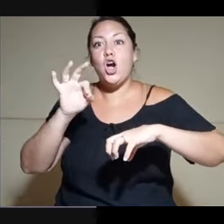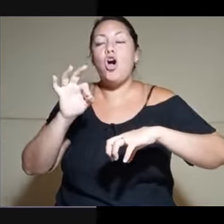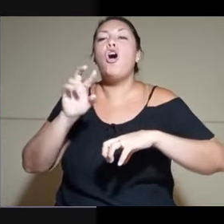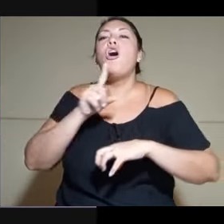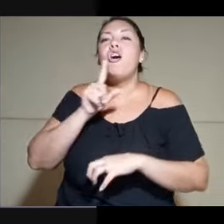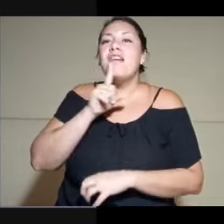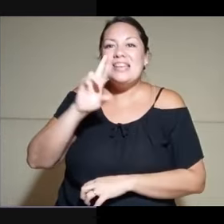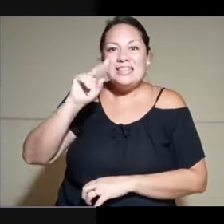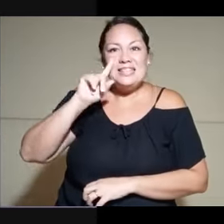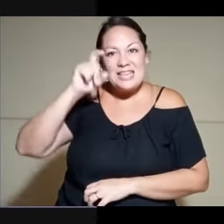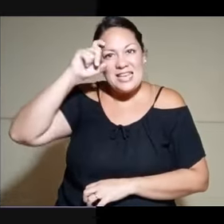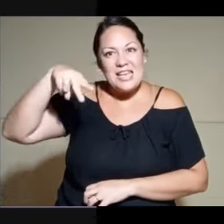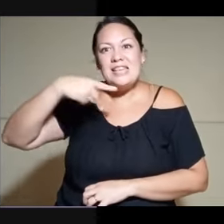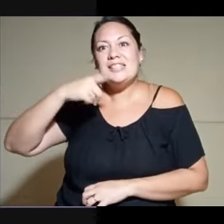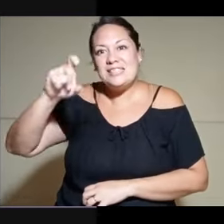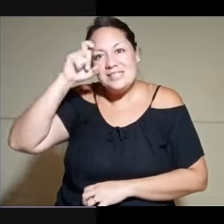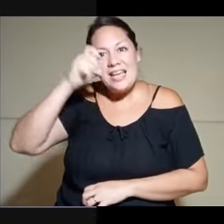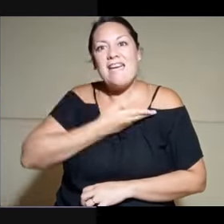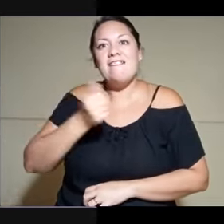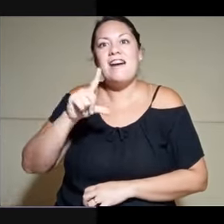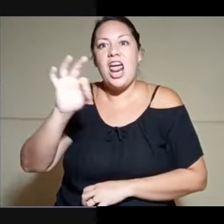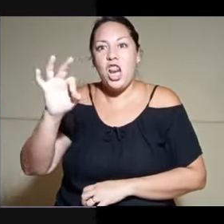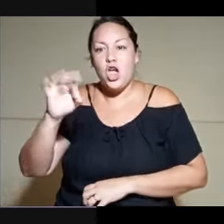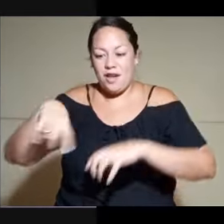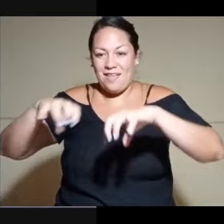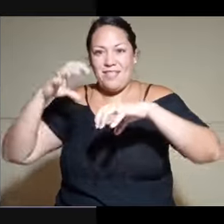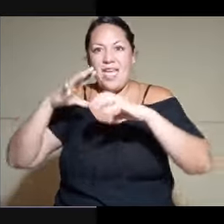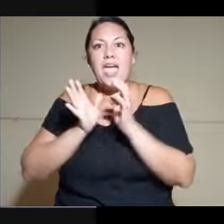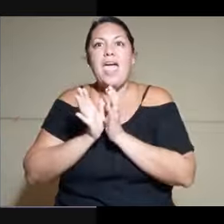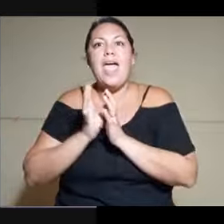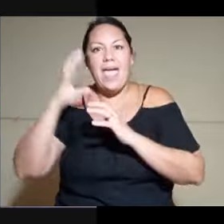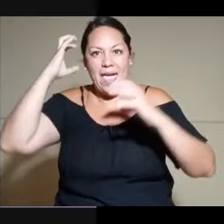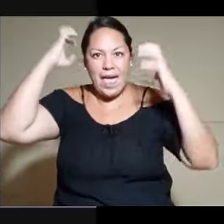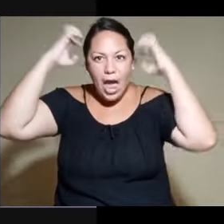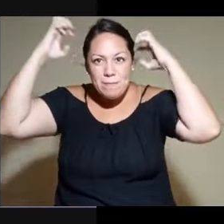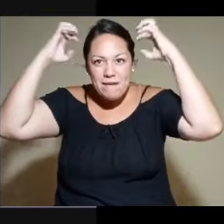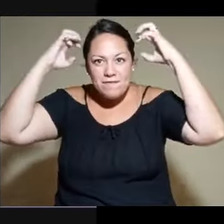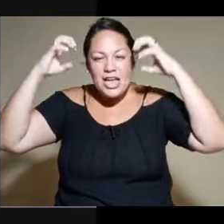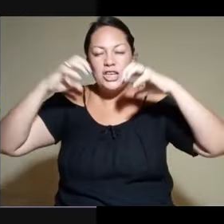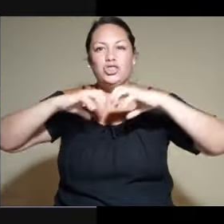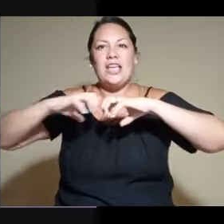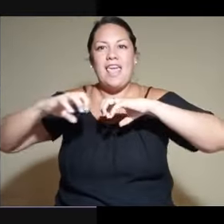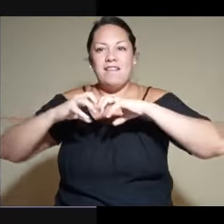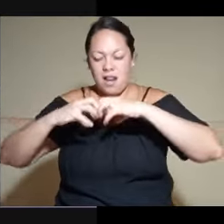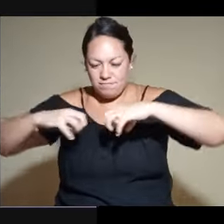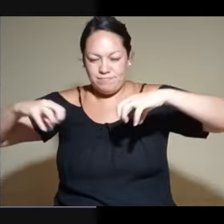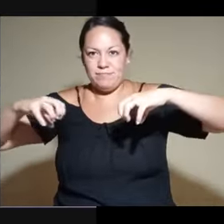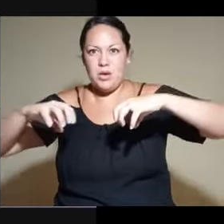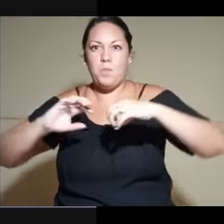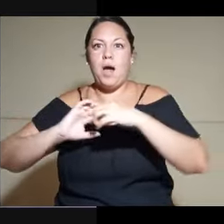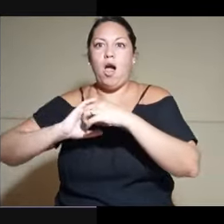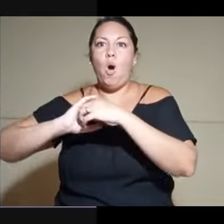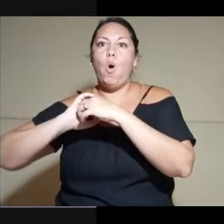el telencéfalo y el diencéfalo, ¿ven? El telencéfalo, lo ven ahí, que da lugar a los hemisferios cerebrales.